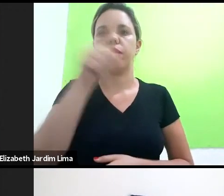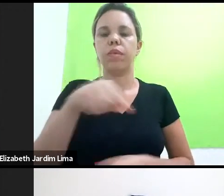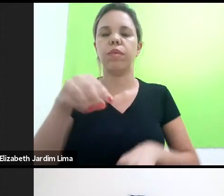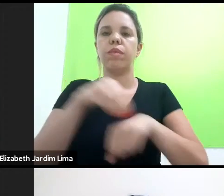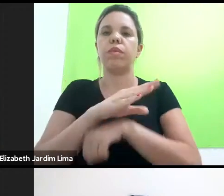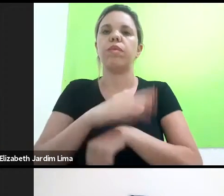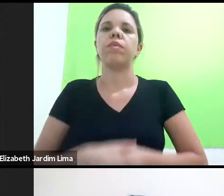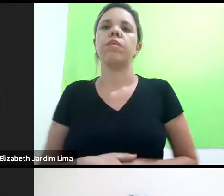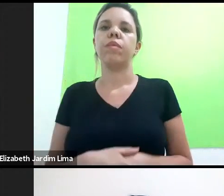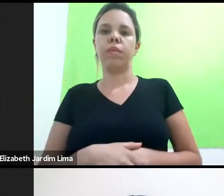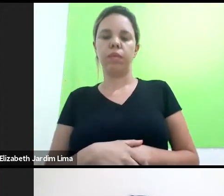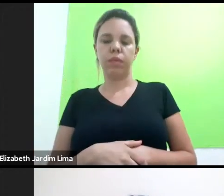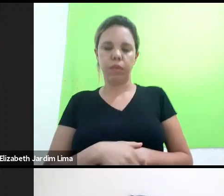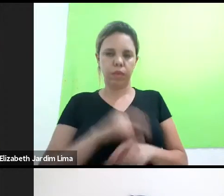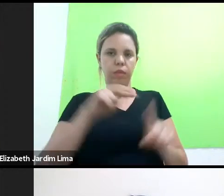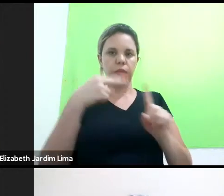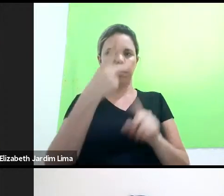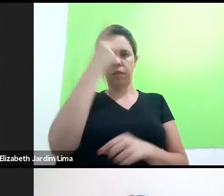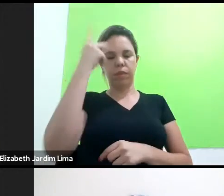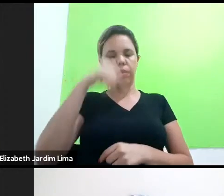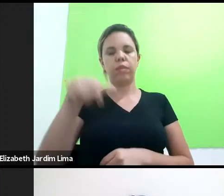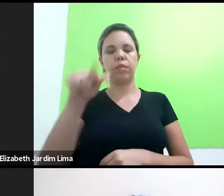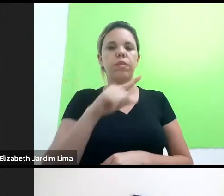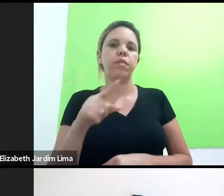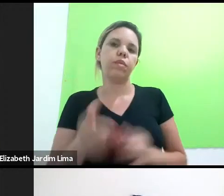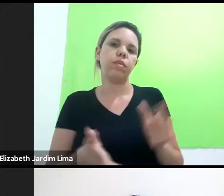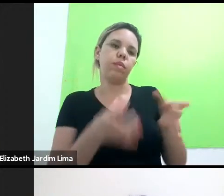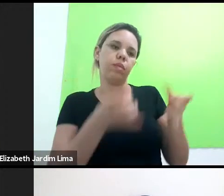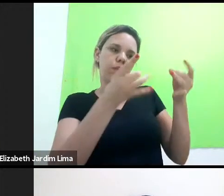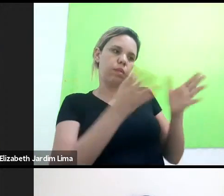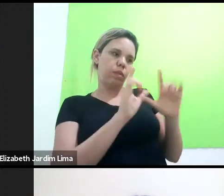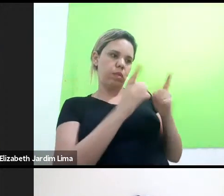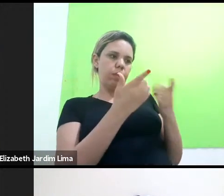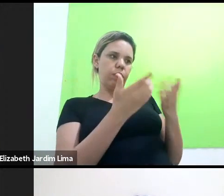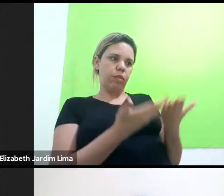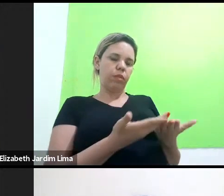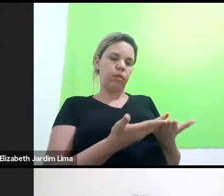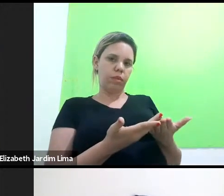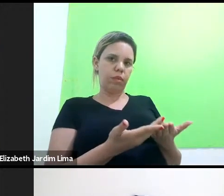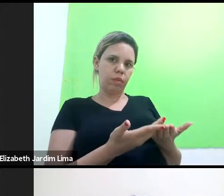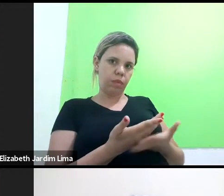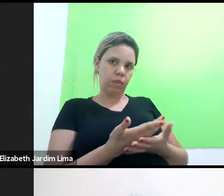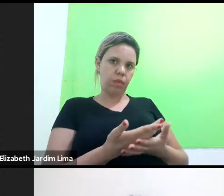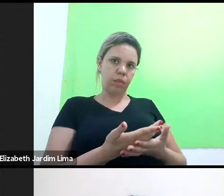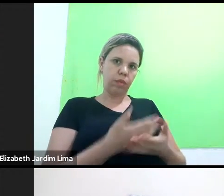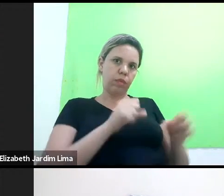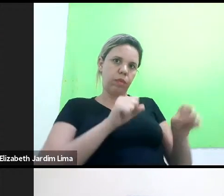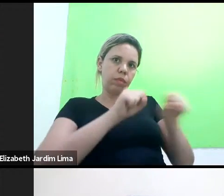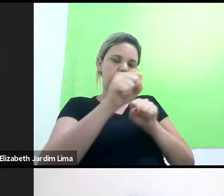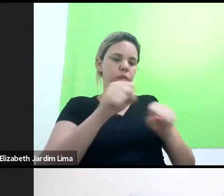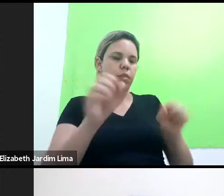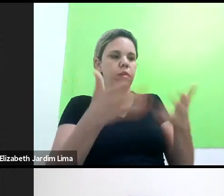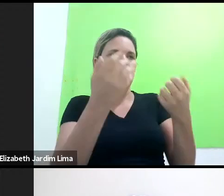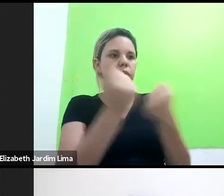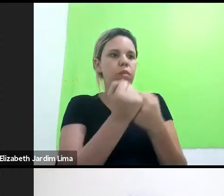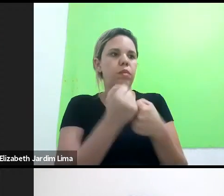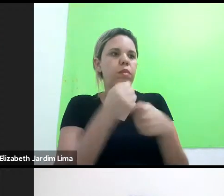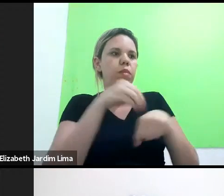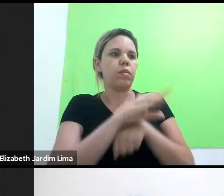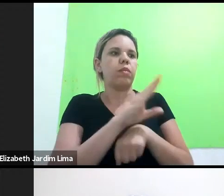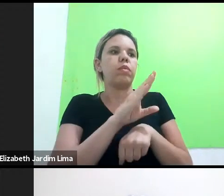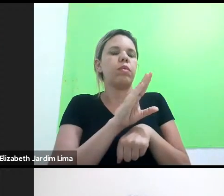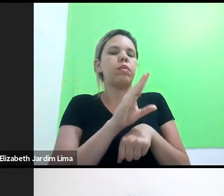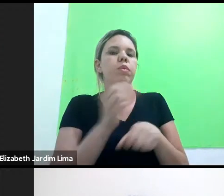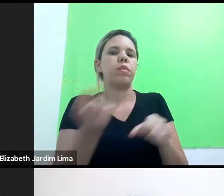a expectativa para as pessoas de sair da comunidade, de buscar formação e contribuir, trazer essa formação de volta